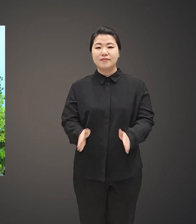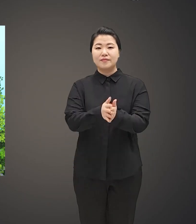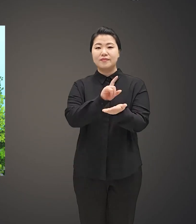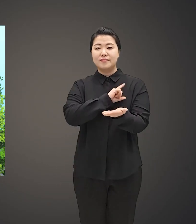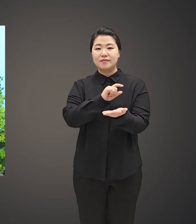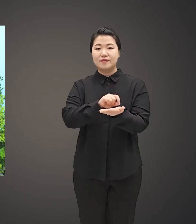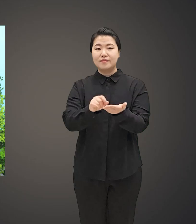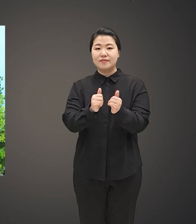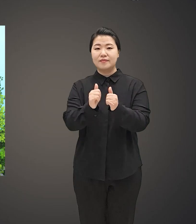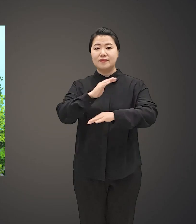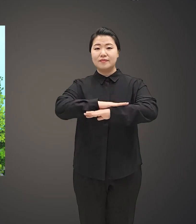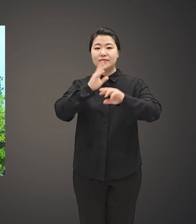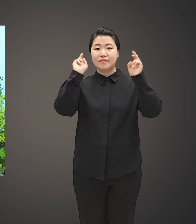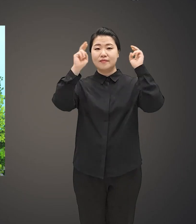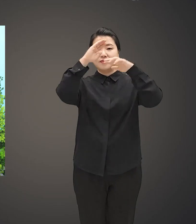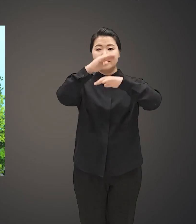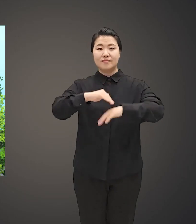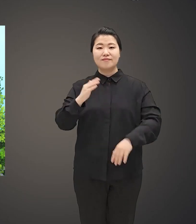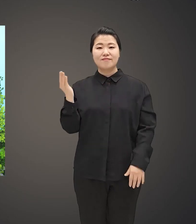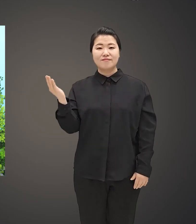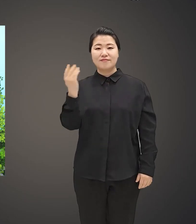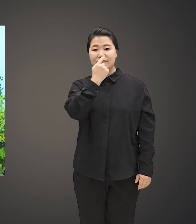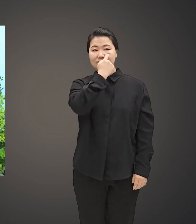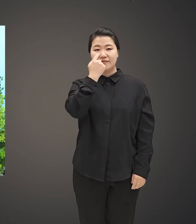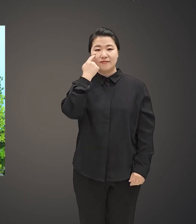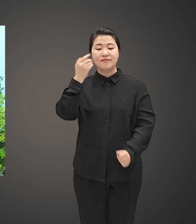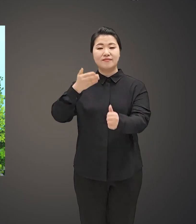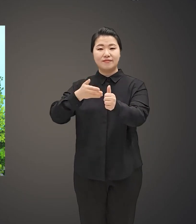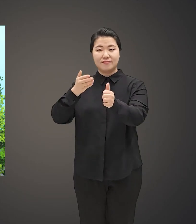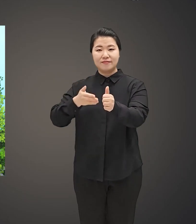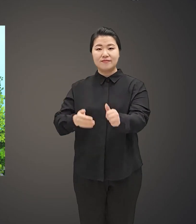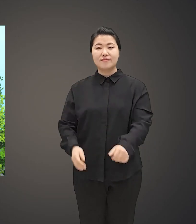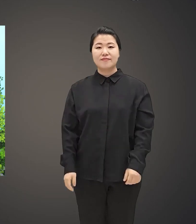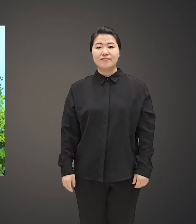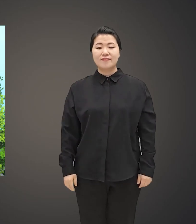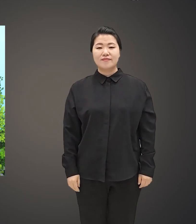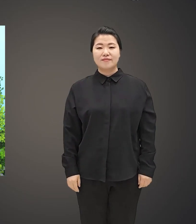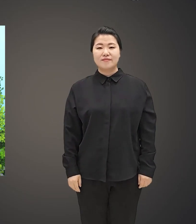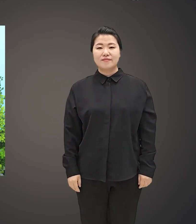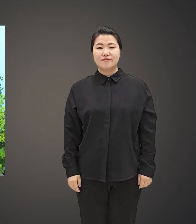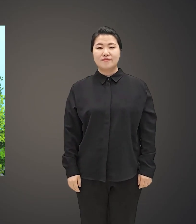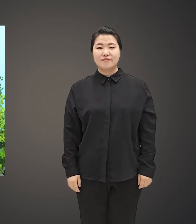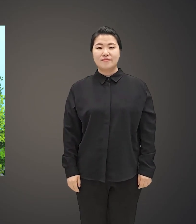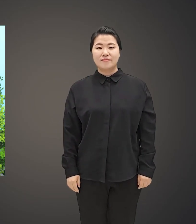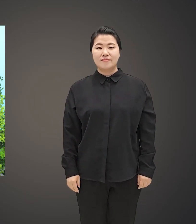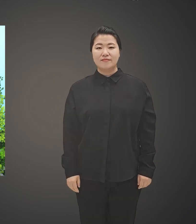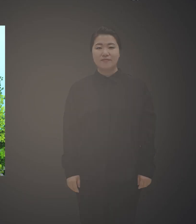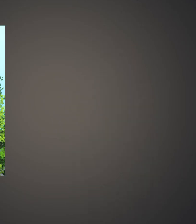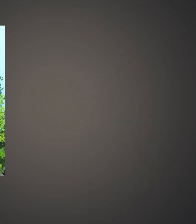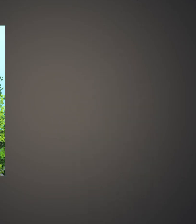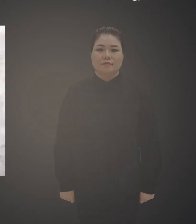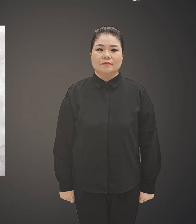도서명 눈부신 안부. 저자 백수린. 출판사 문학동네.